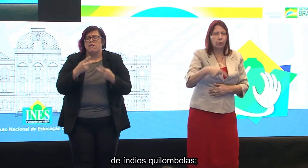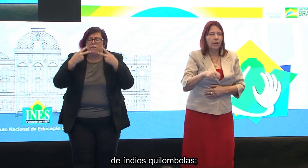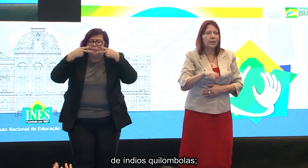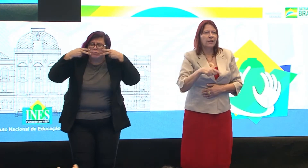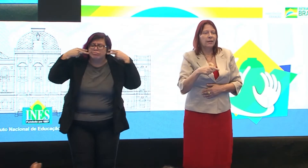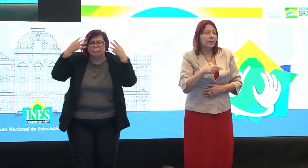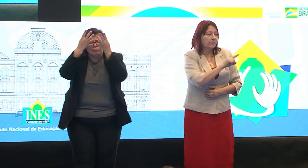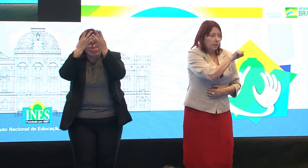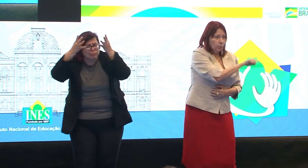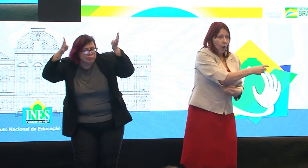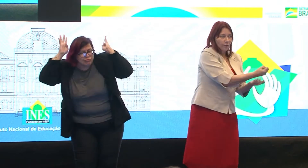quilombolas,